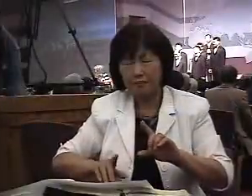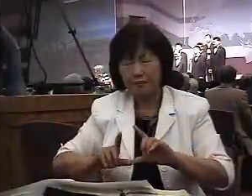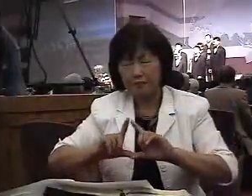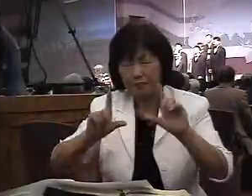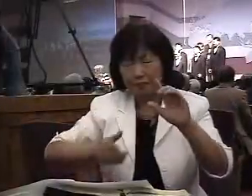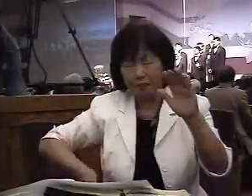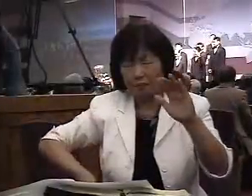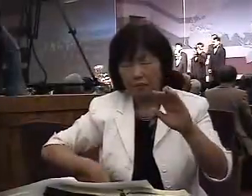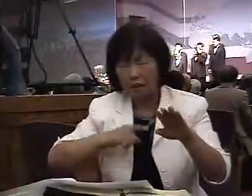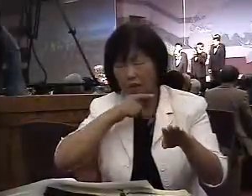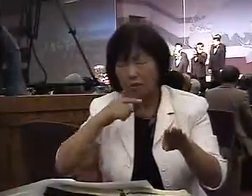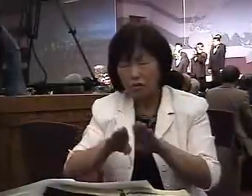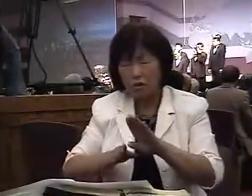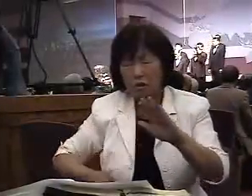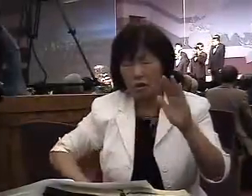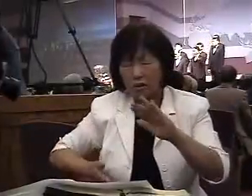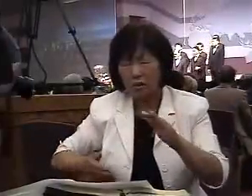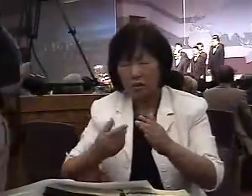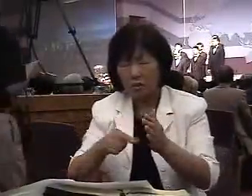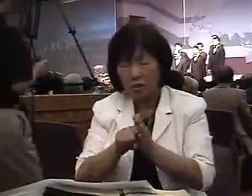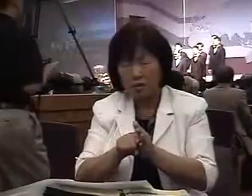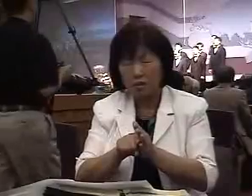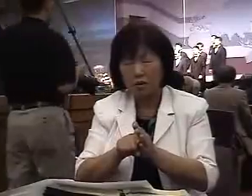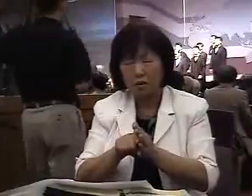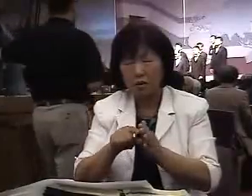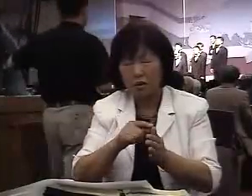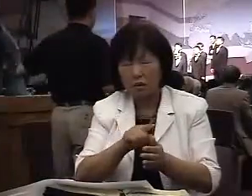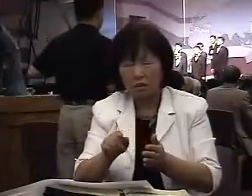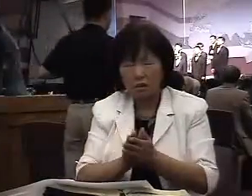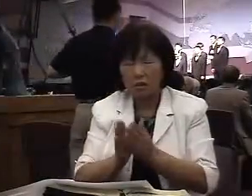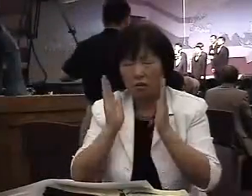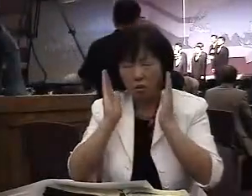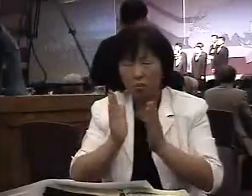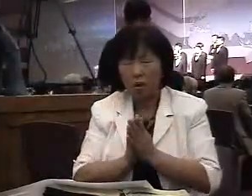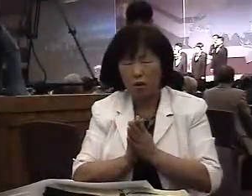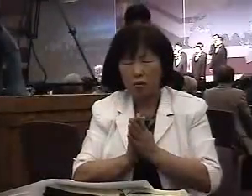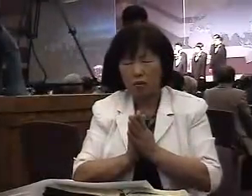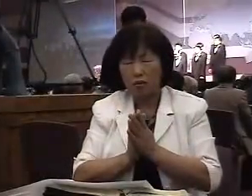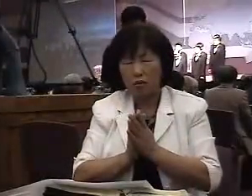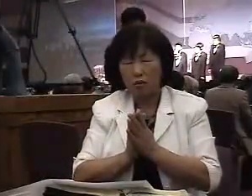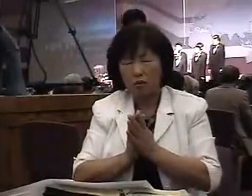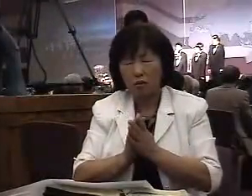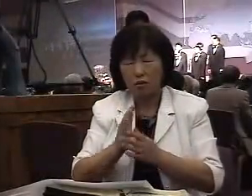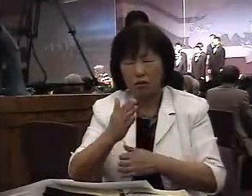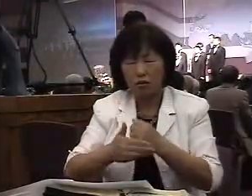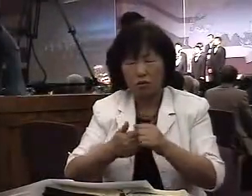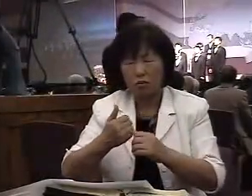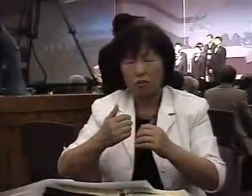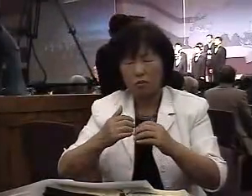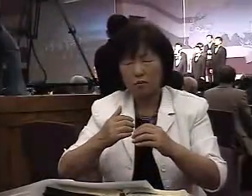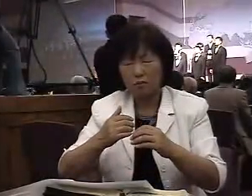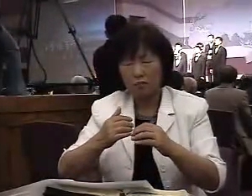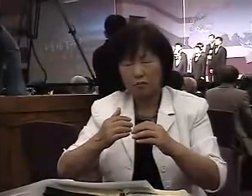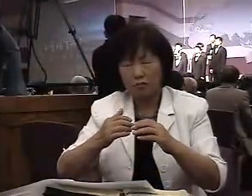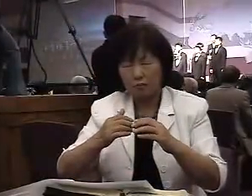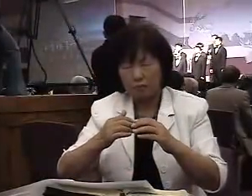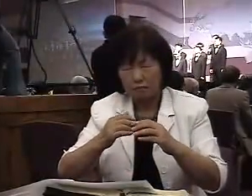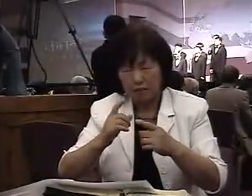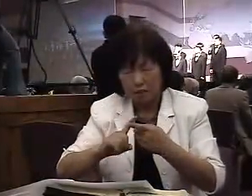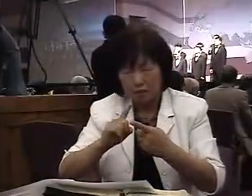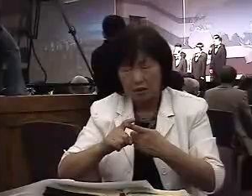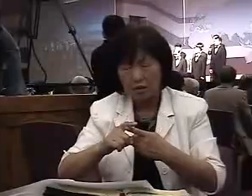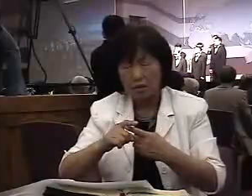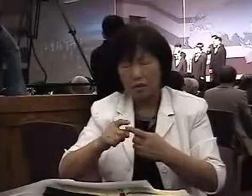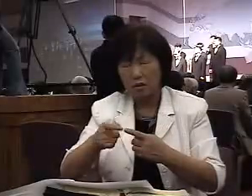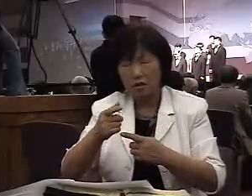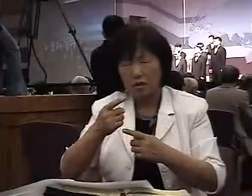시험과 아픔 가운데 주님, 많은 이 세상의 세속적인 유혹 가운데 살고 있습니다. 주님, 우리 자녀들을 더욱더 정신 차리고 아버지